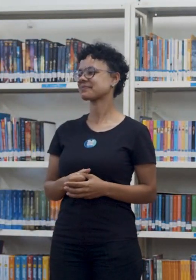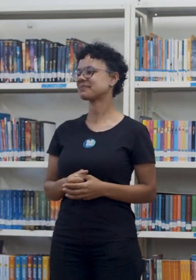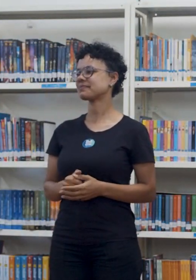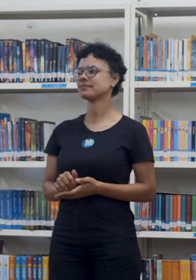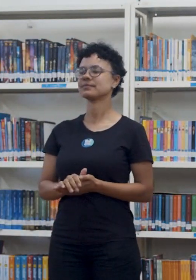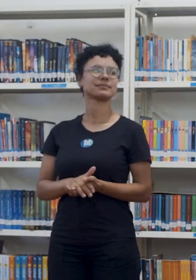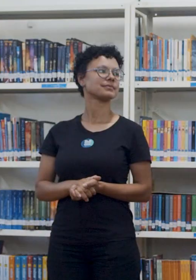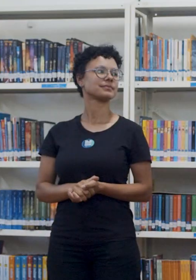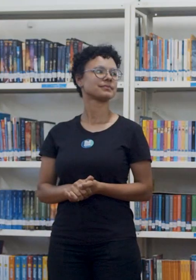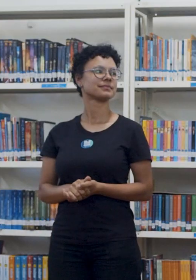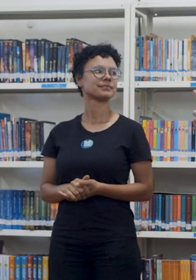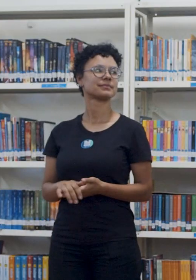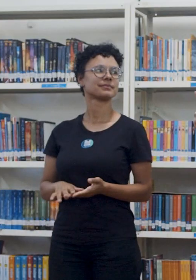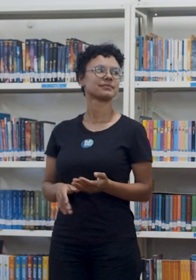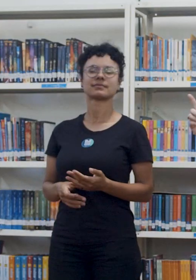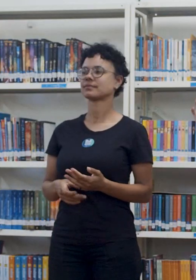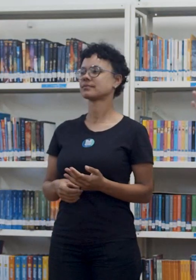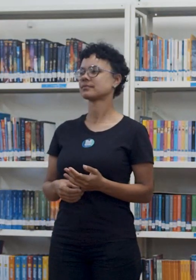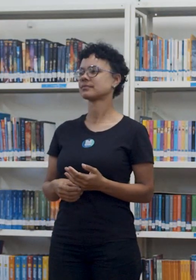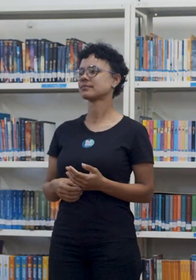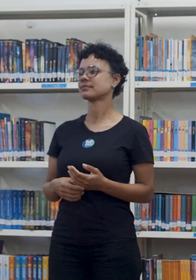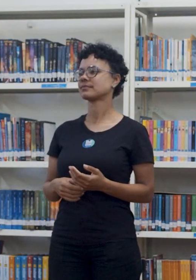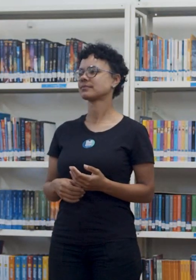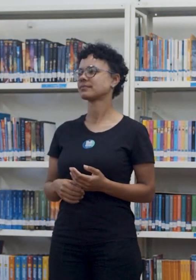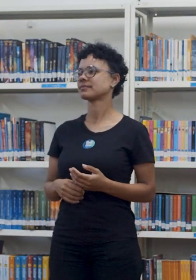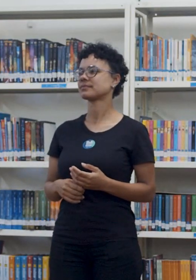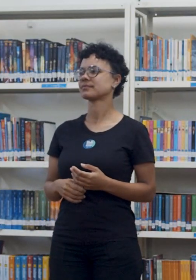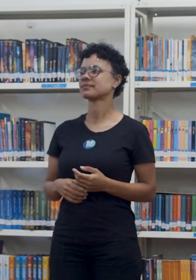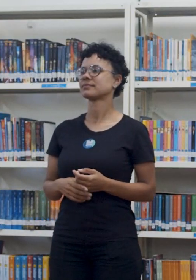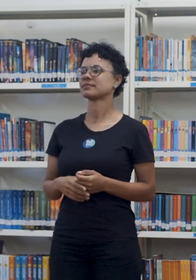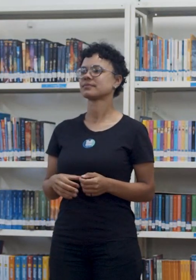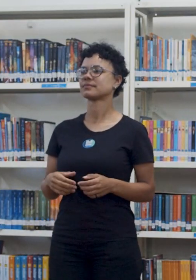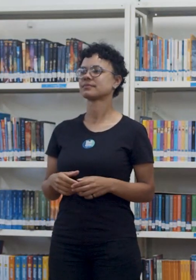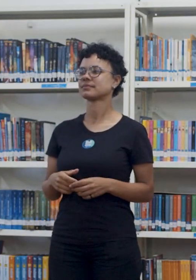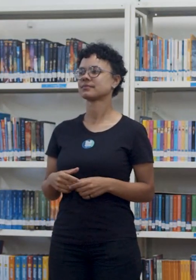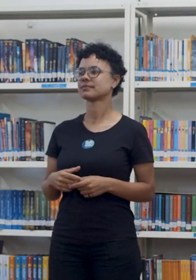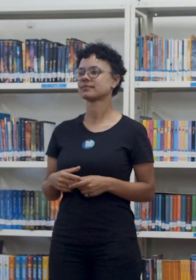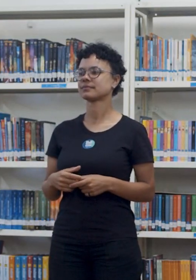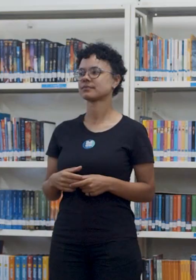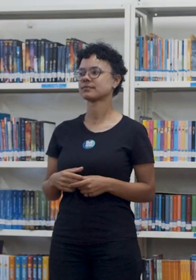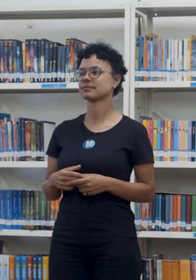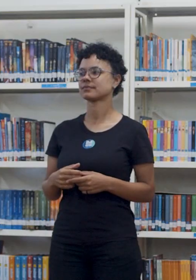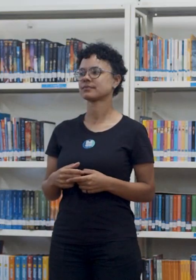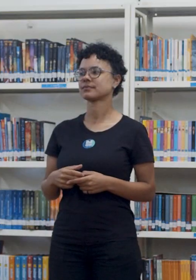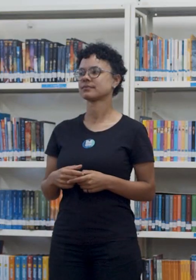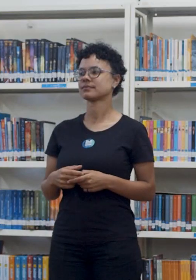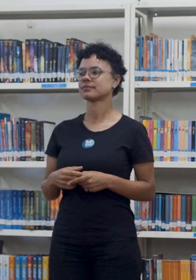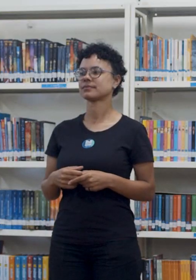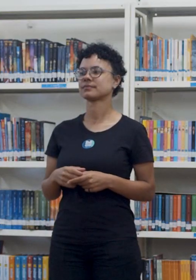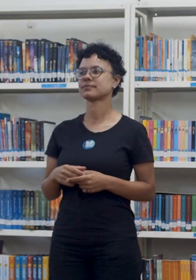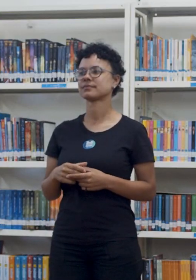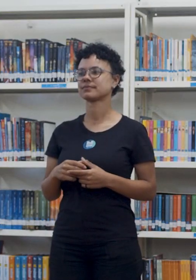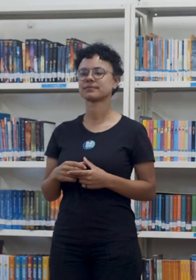Adorei. Aliás, tem que bater palma para todo mundo, viu? Todas. Vamos lá. Senhora branca de cabelo loiro e ondulado vai para a